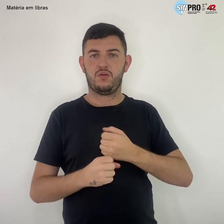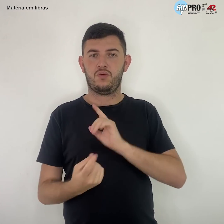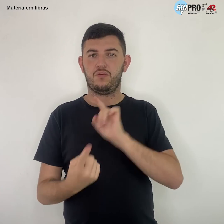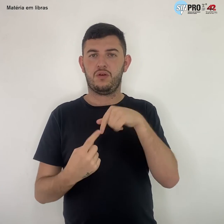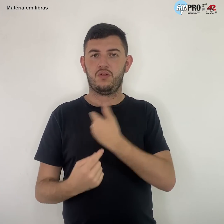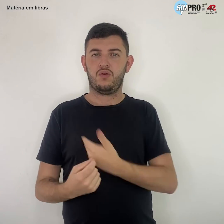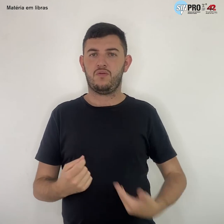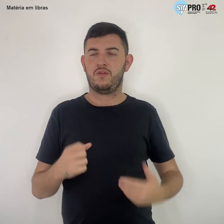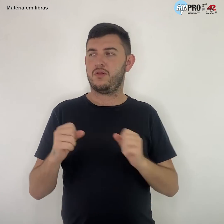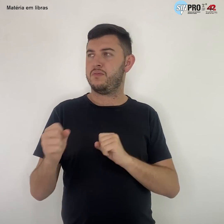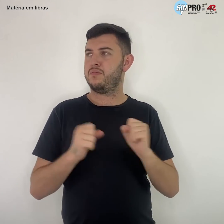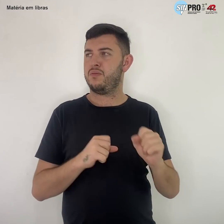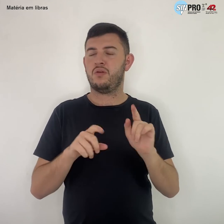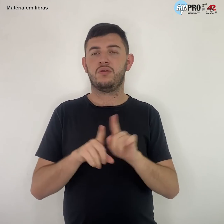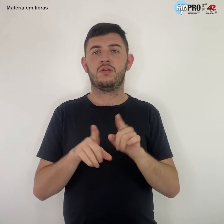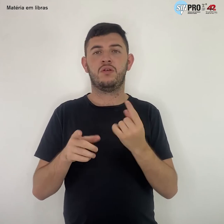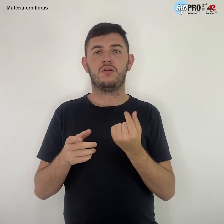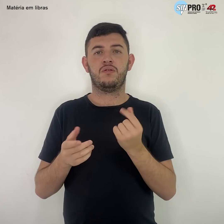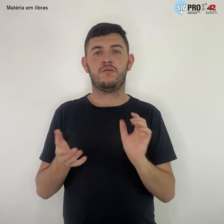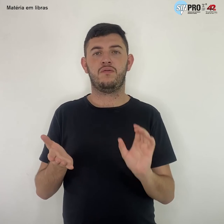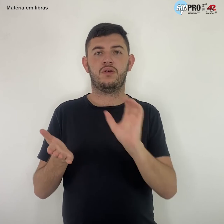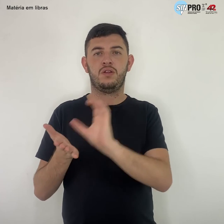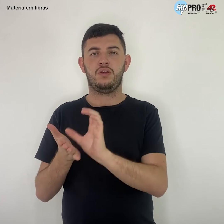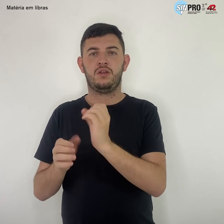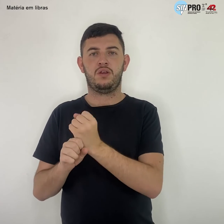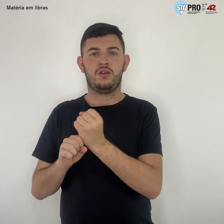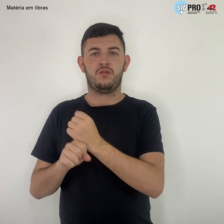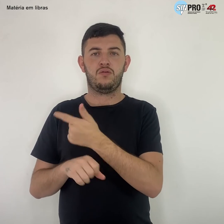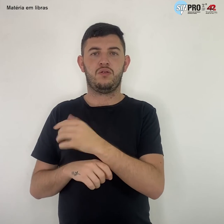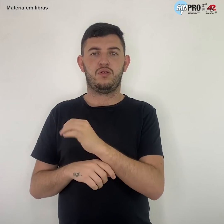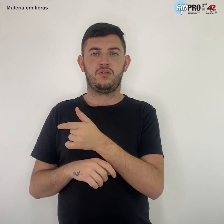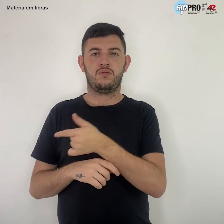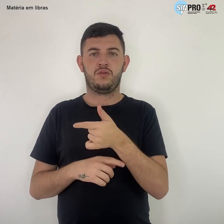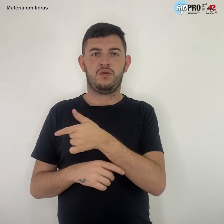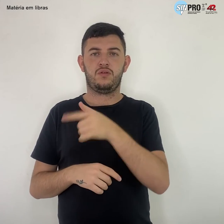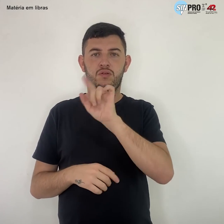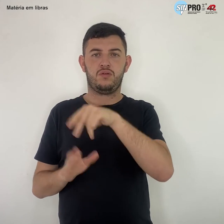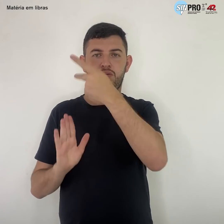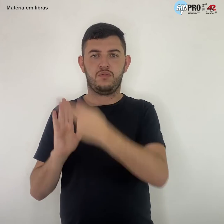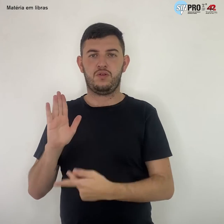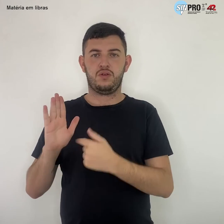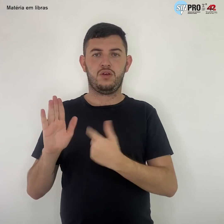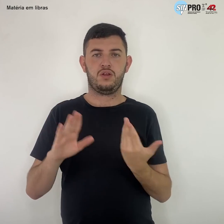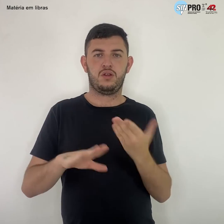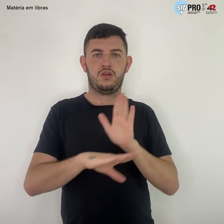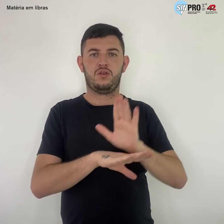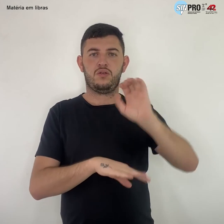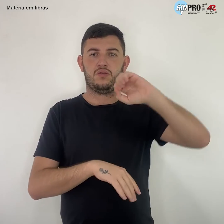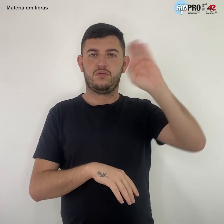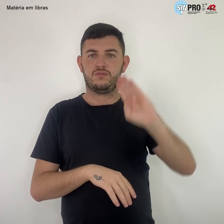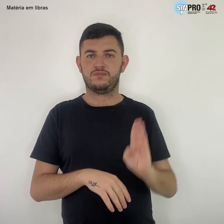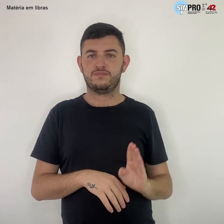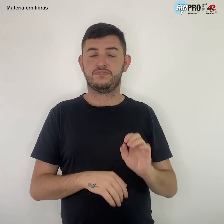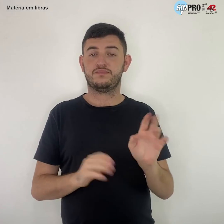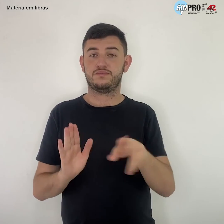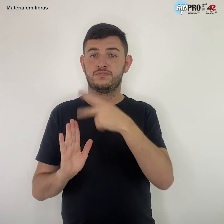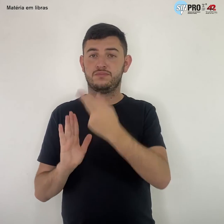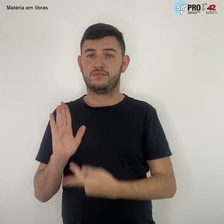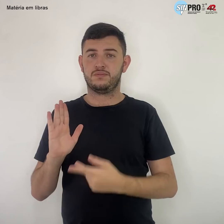possa financiar em 2022 o programa Auxílio Brasil. Um projeto